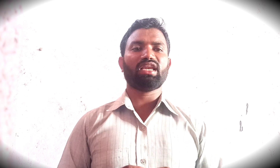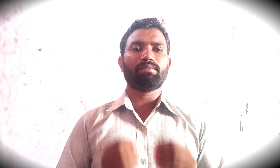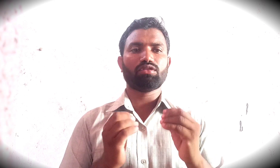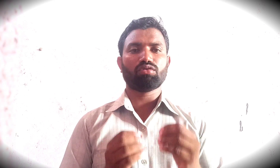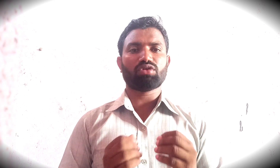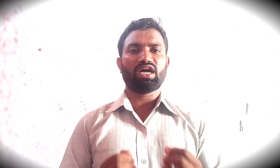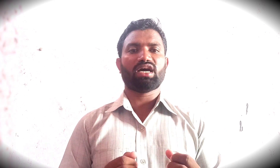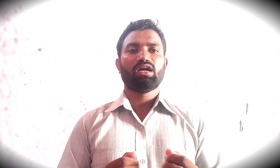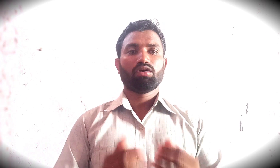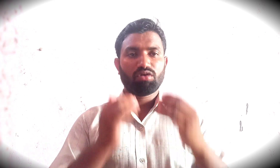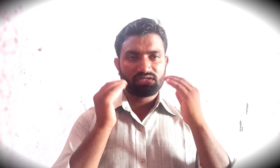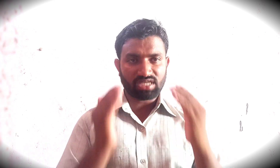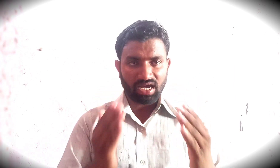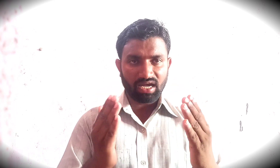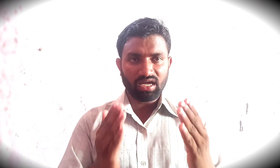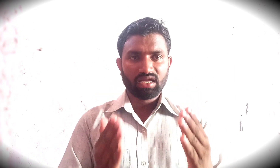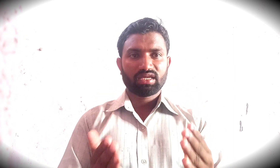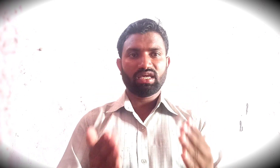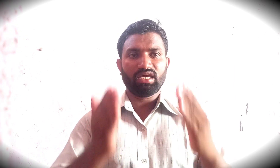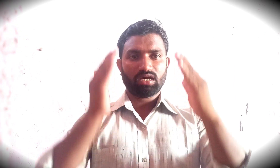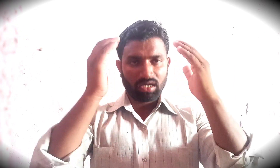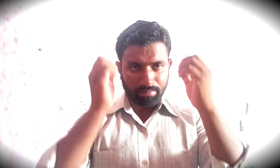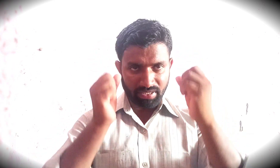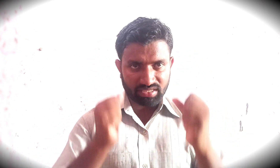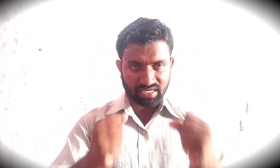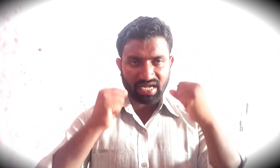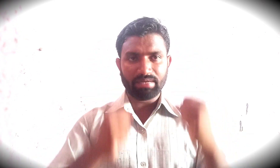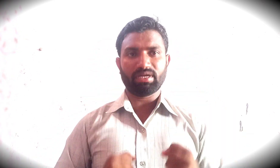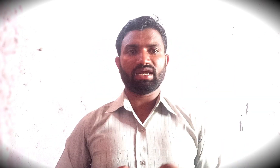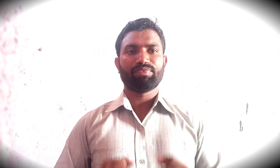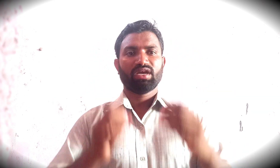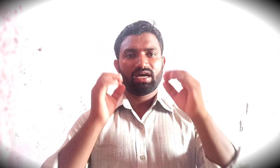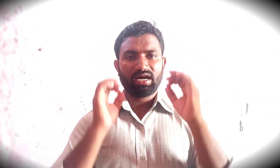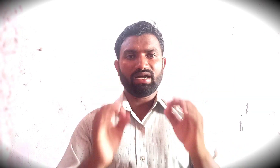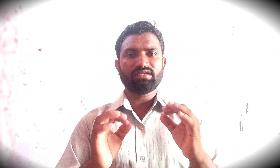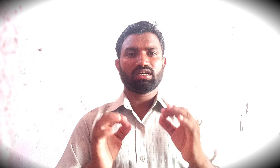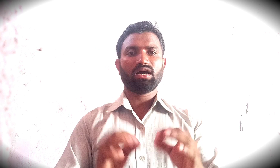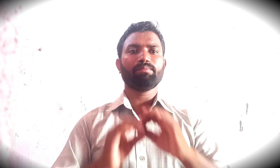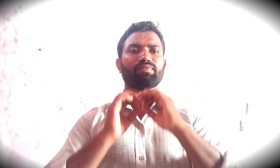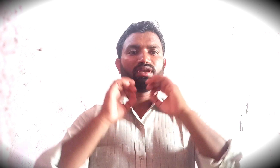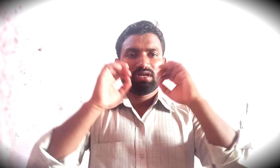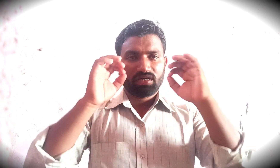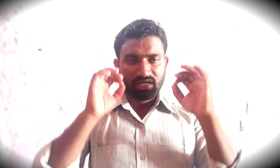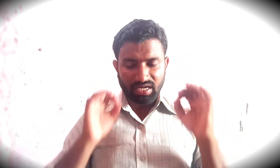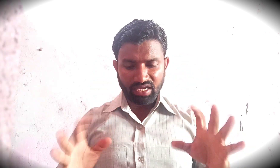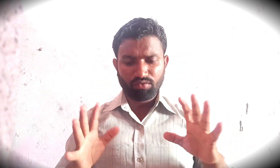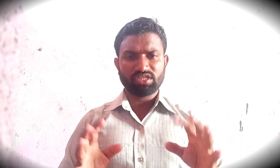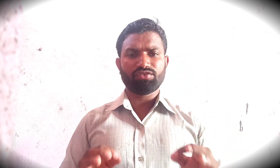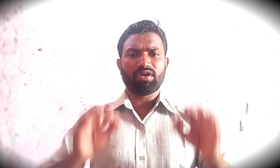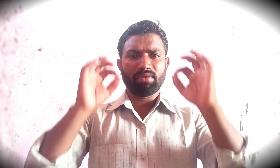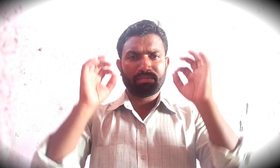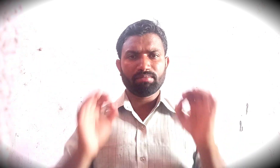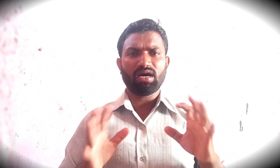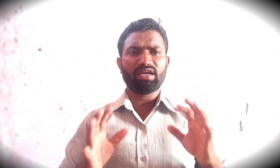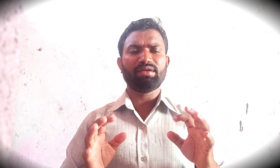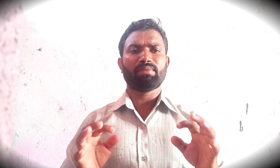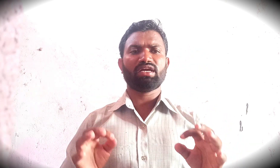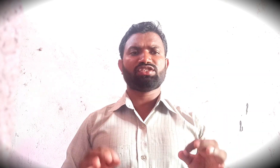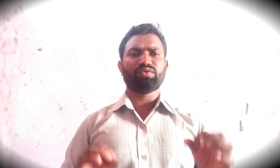लिए भी दुख उठाया और चाहा कि हम भी अधिकारी बने। आज हम डरे हुए जीवन में, बीमारी भरे जीवन